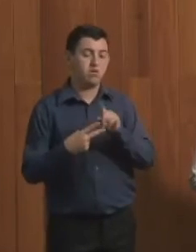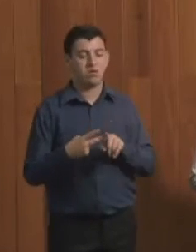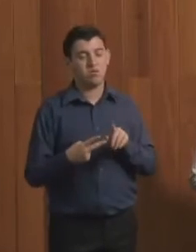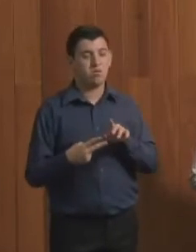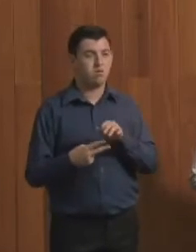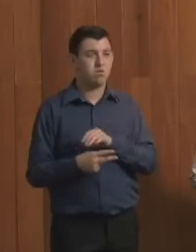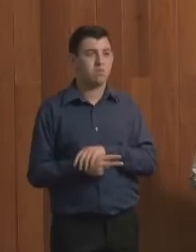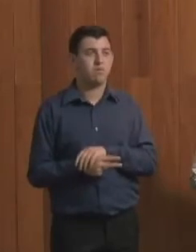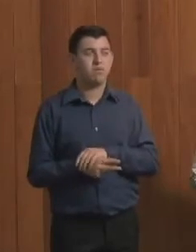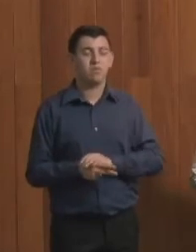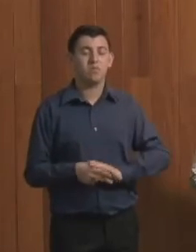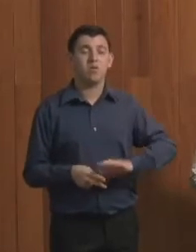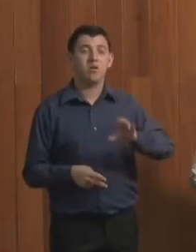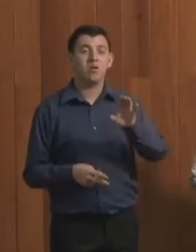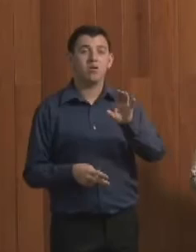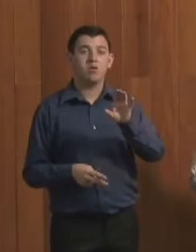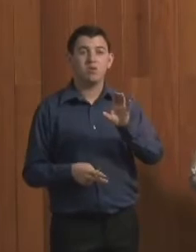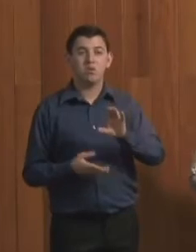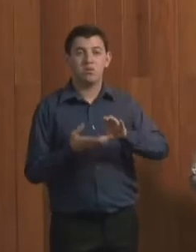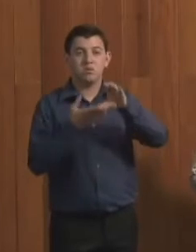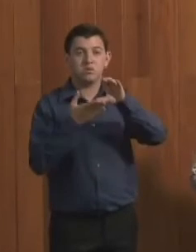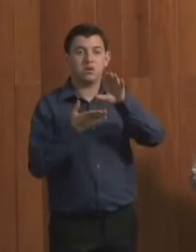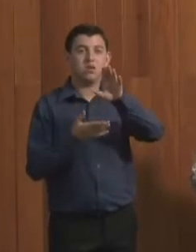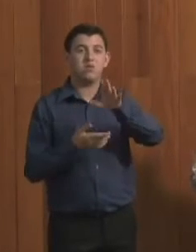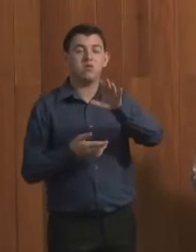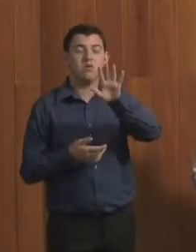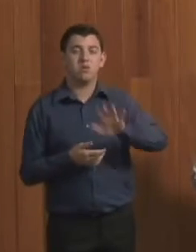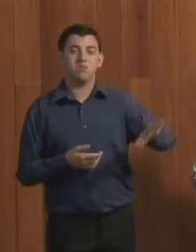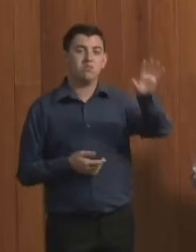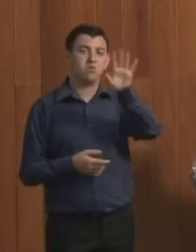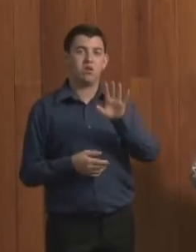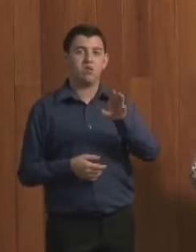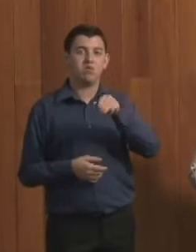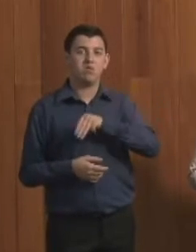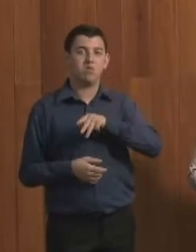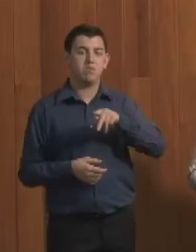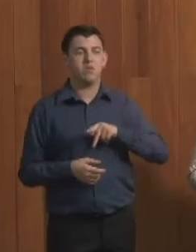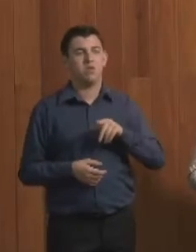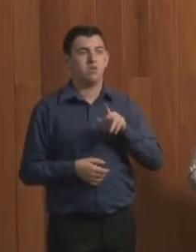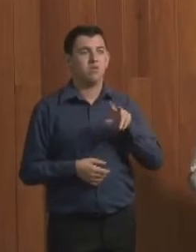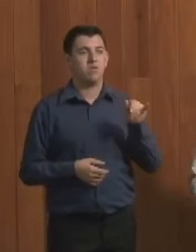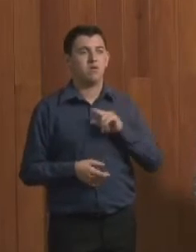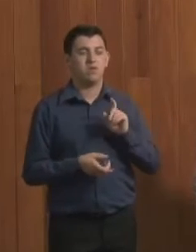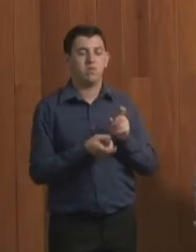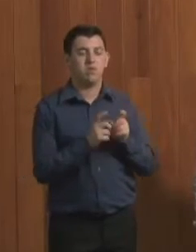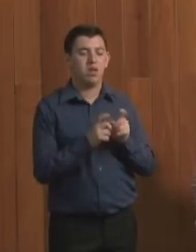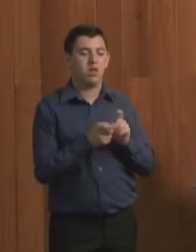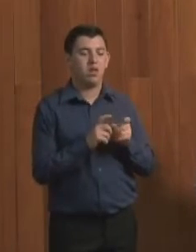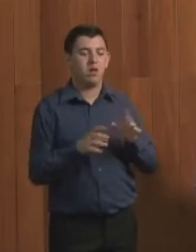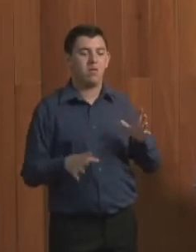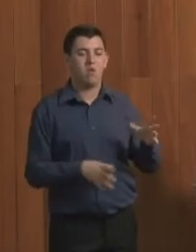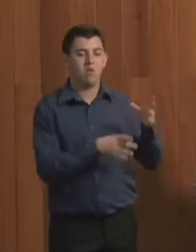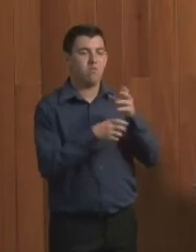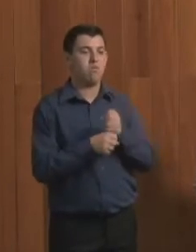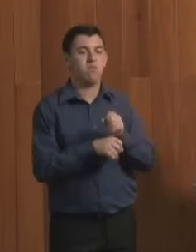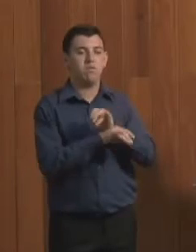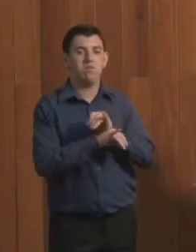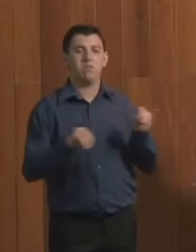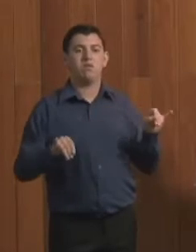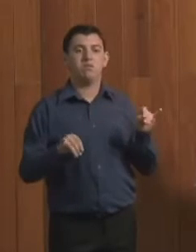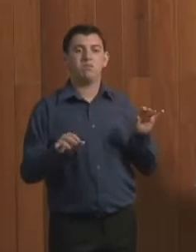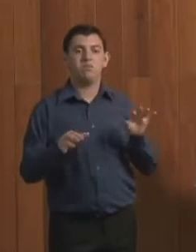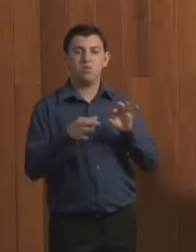Conselho Nacional do Ministério Público a reunir dados e informações para a atuação das unidades do Ministério